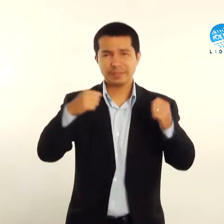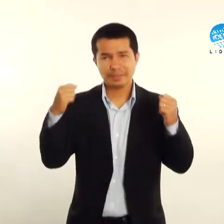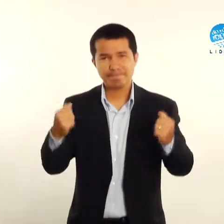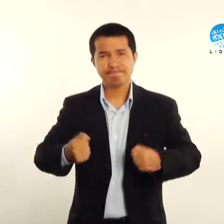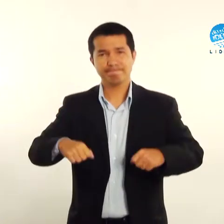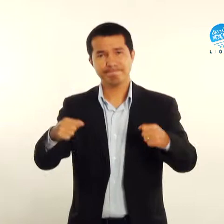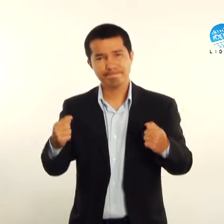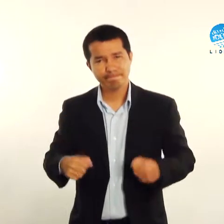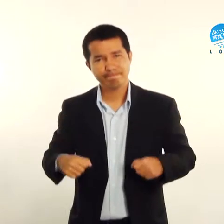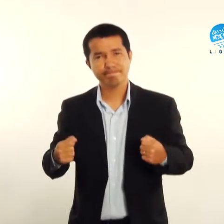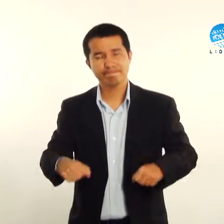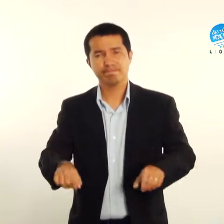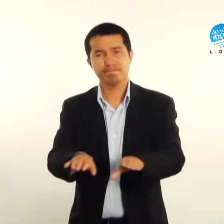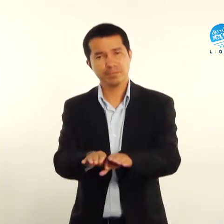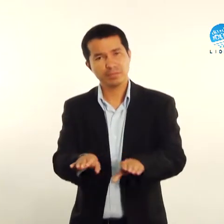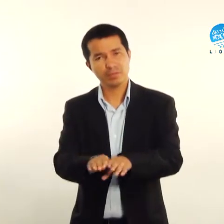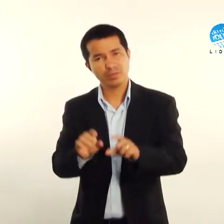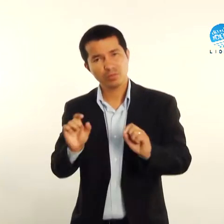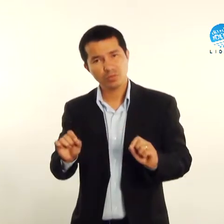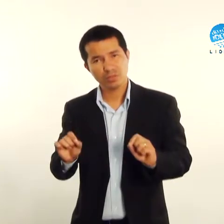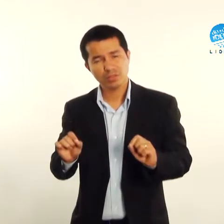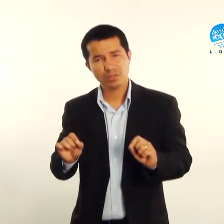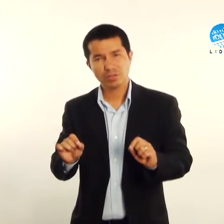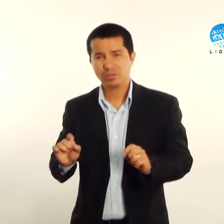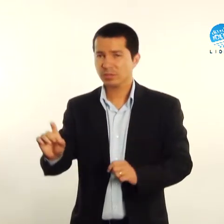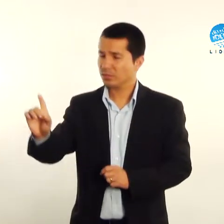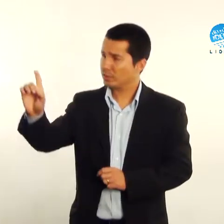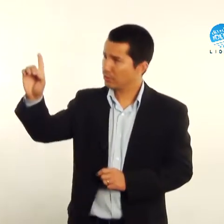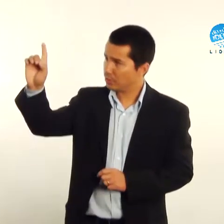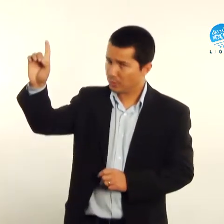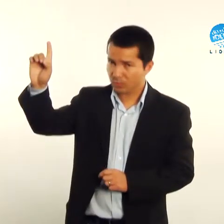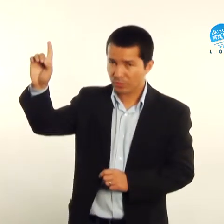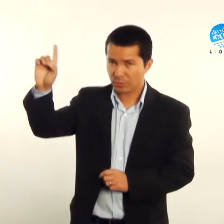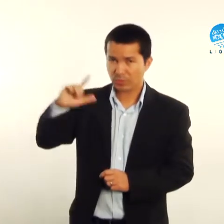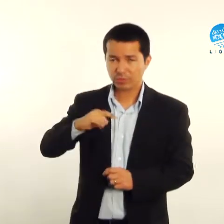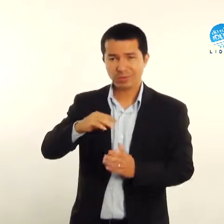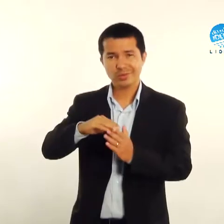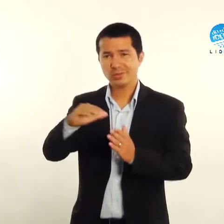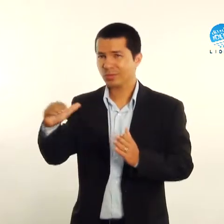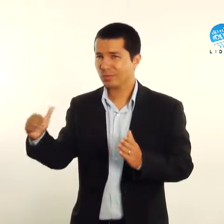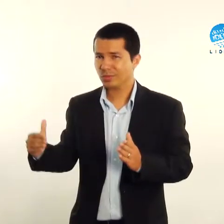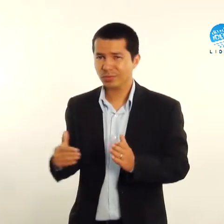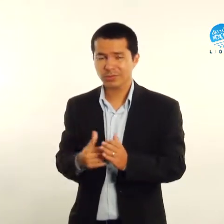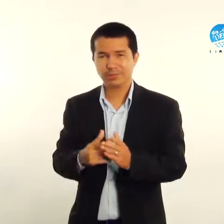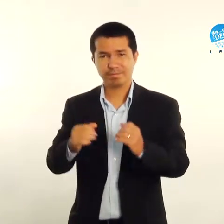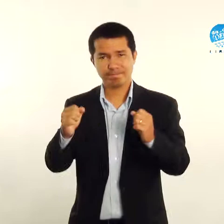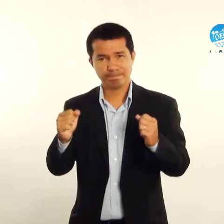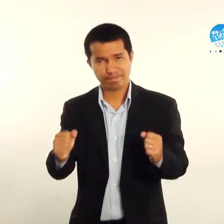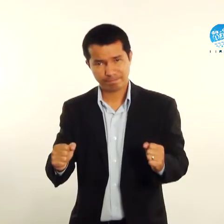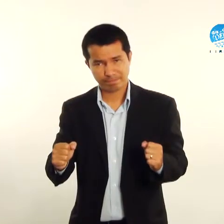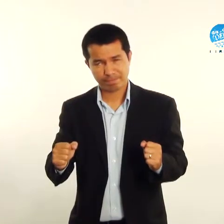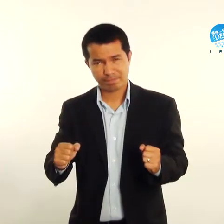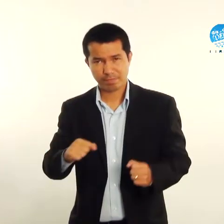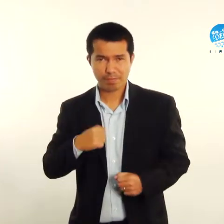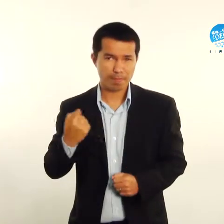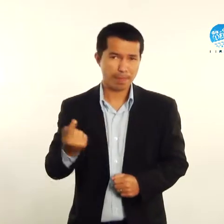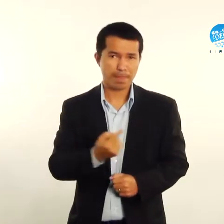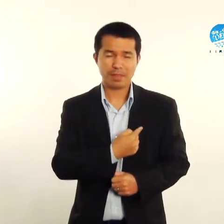vida, se a gente não tiver a capacidade de aprender que nem sempre a gente sabe